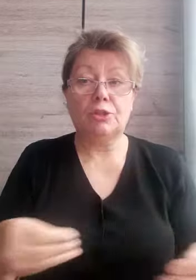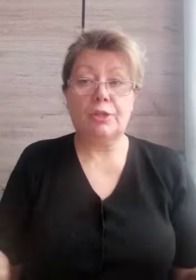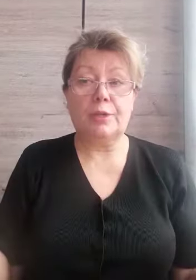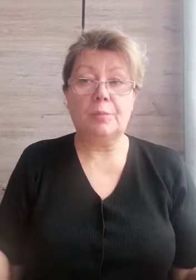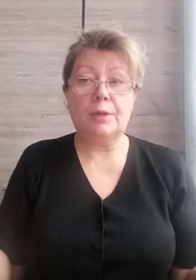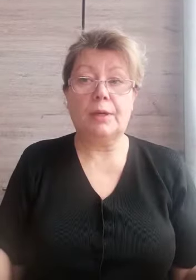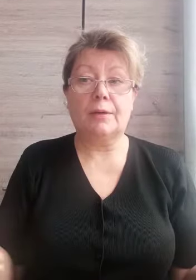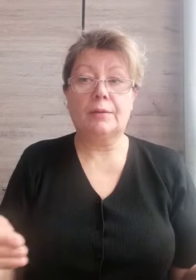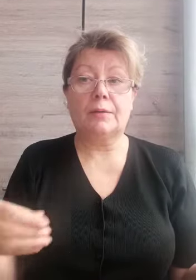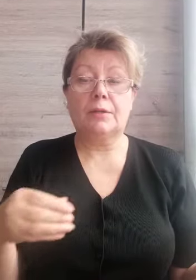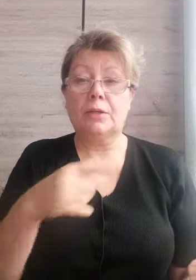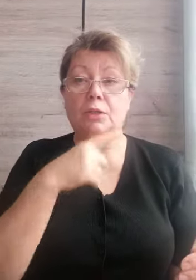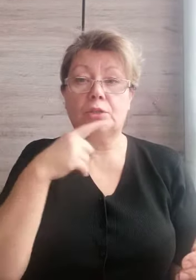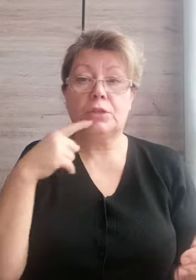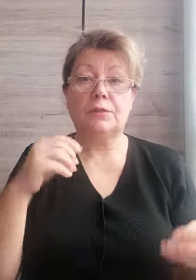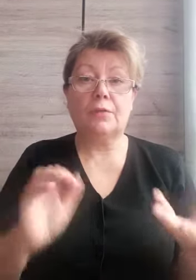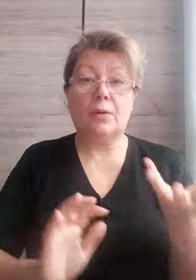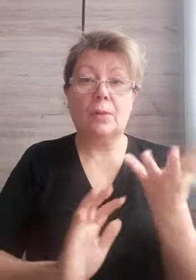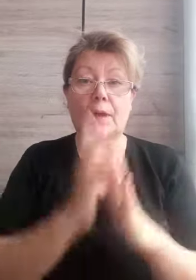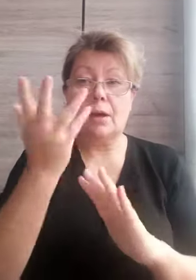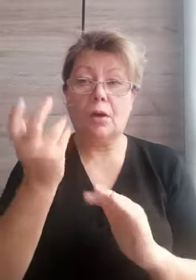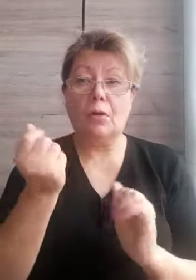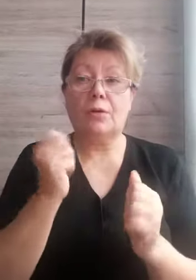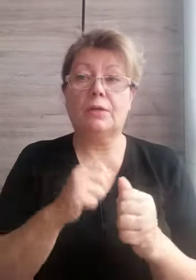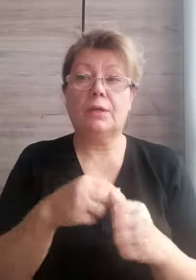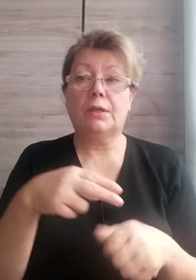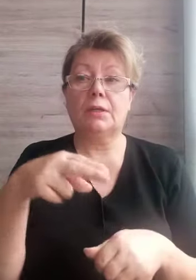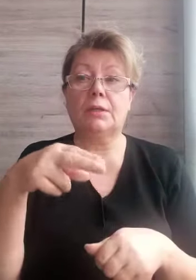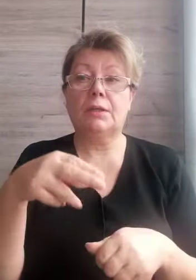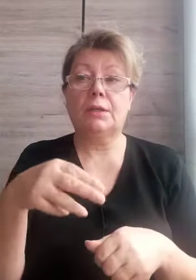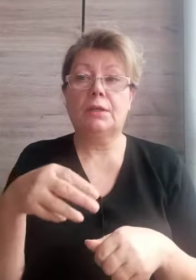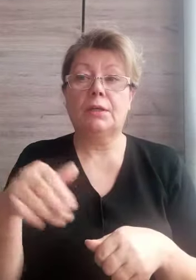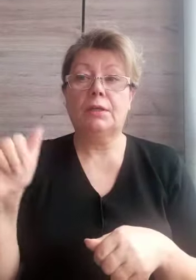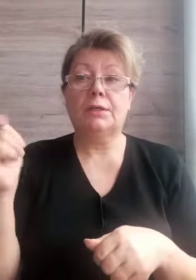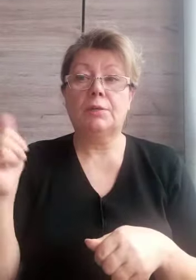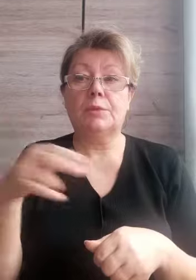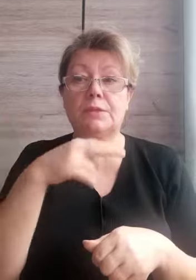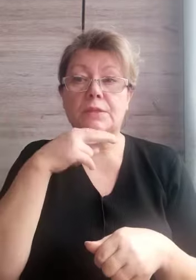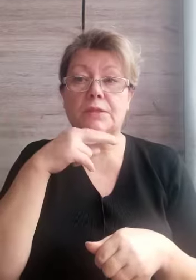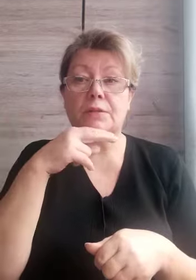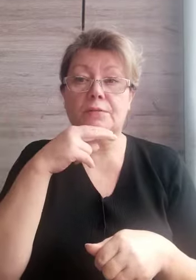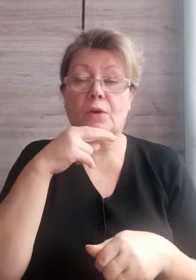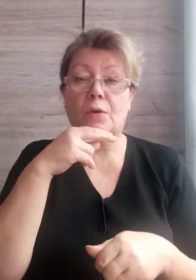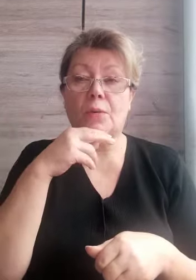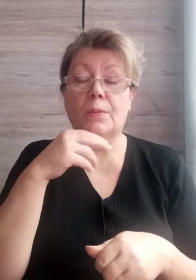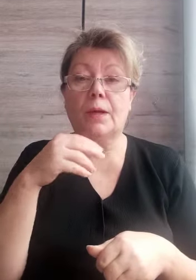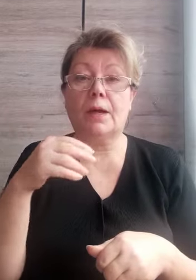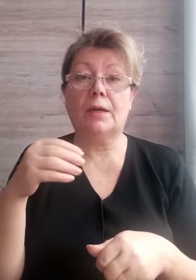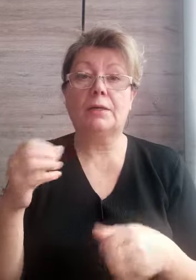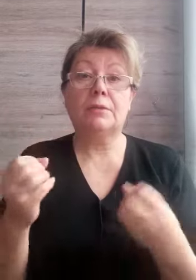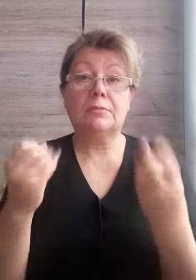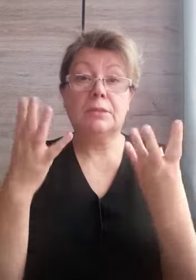ziemia, czerwony, niebieskiego, danym,